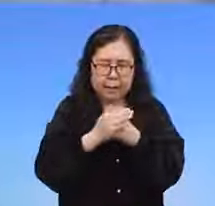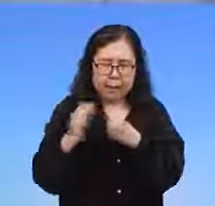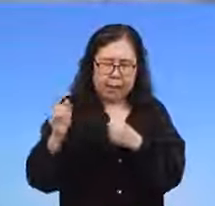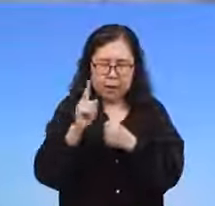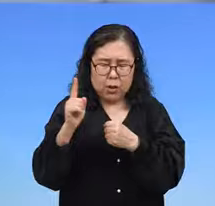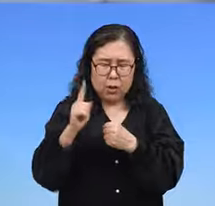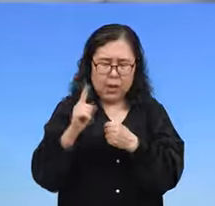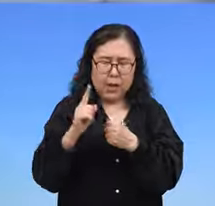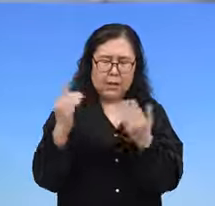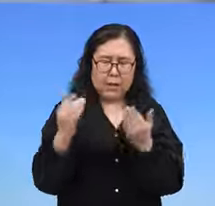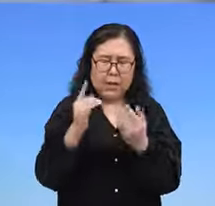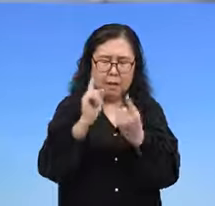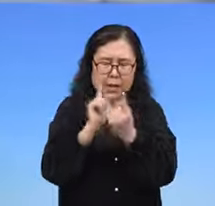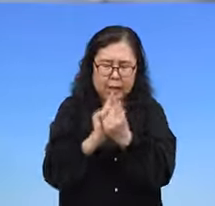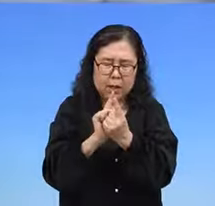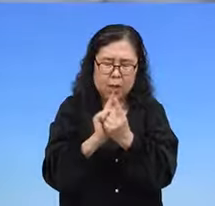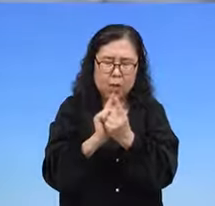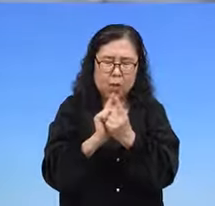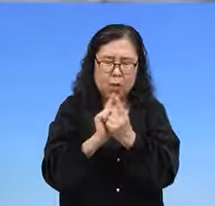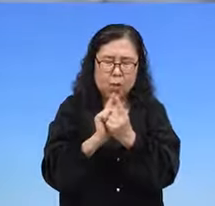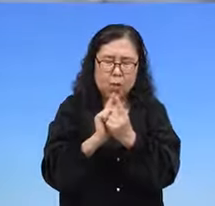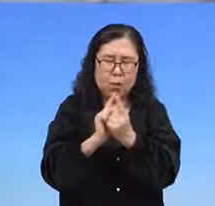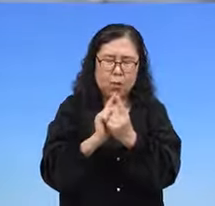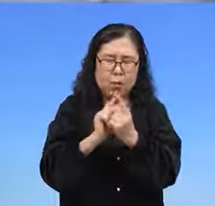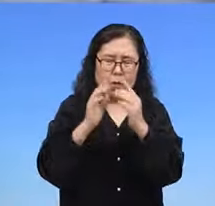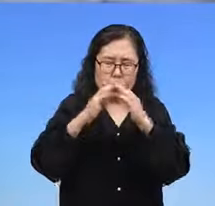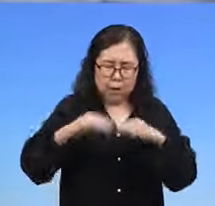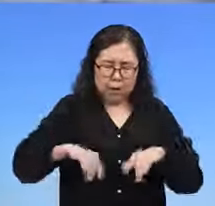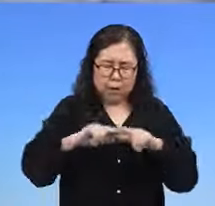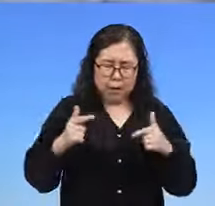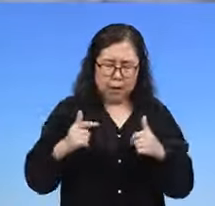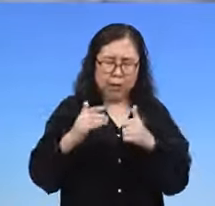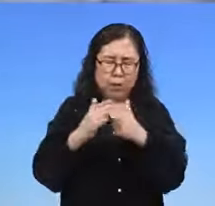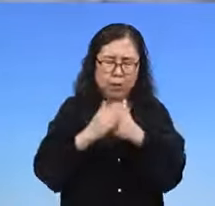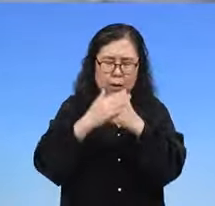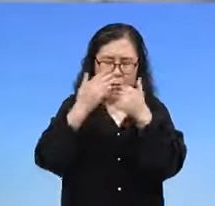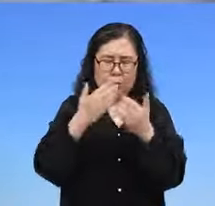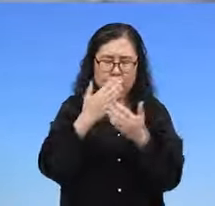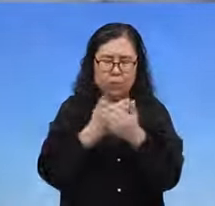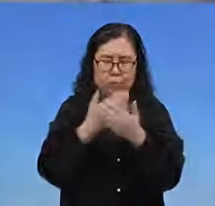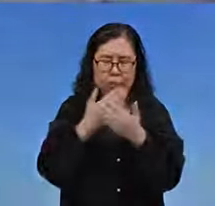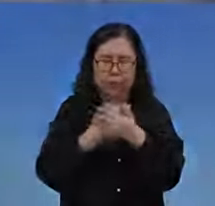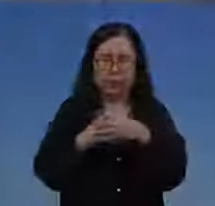감사한 은혜가 되찾아지도록 인도하여 주시옵소서.